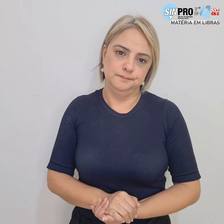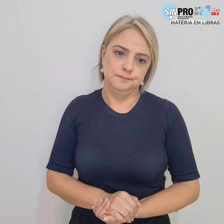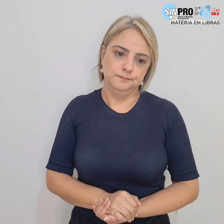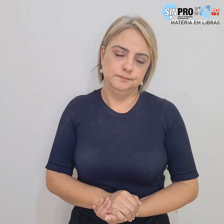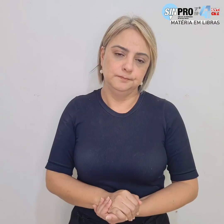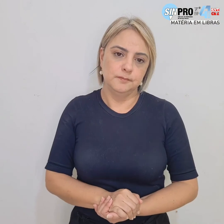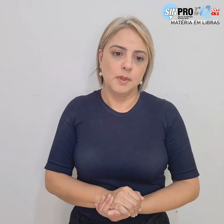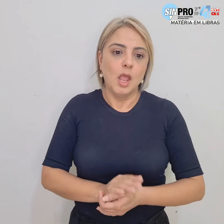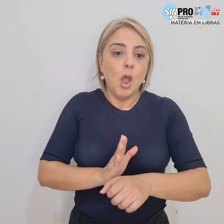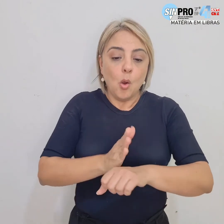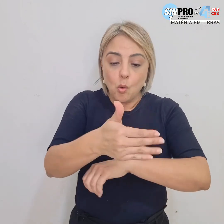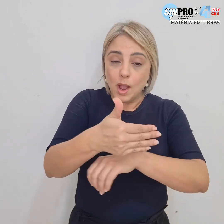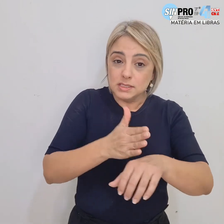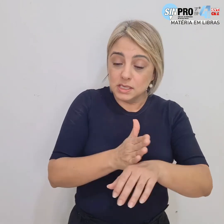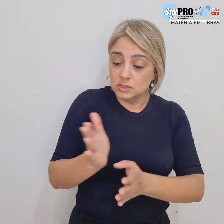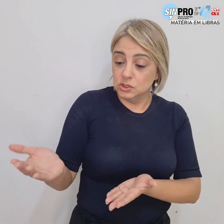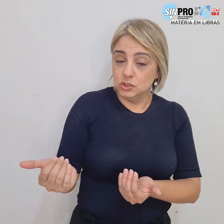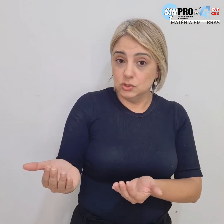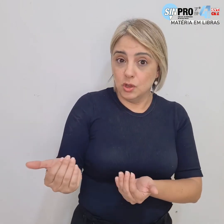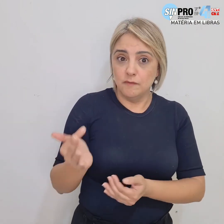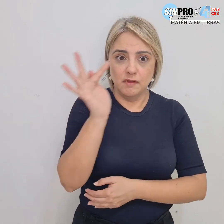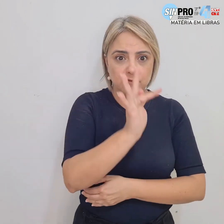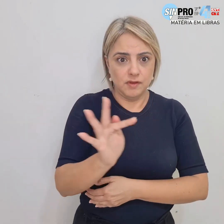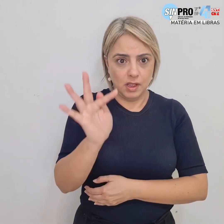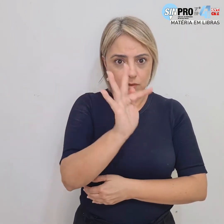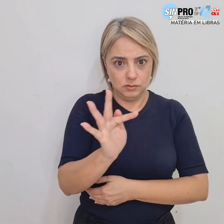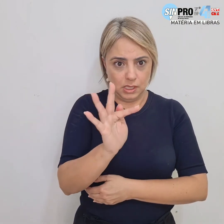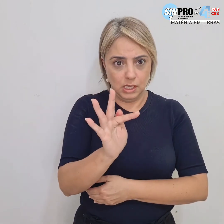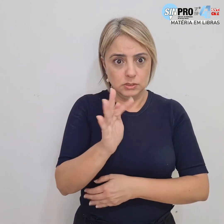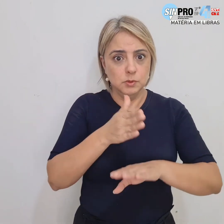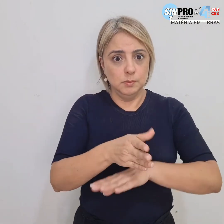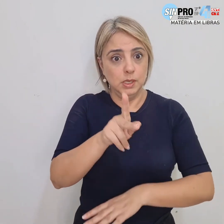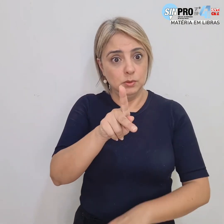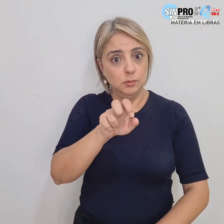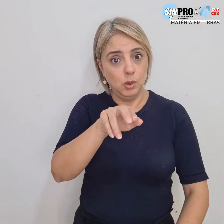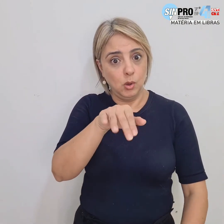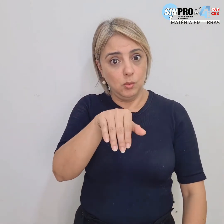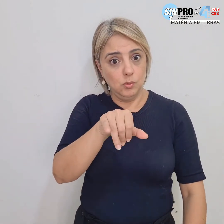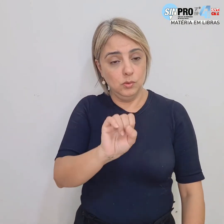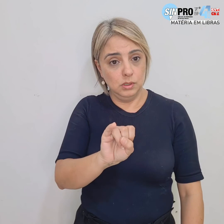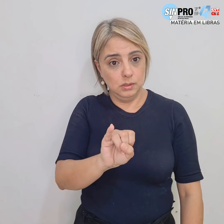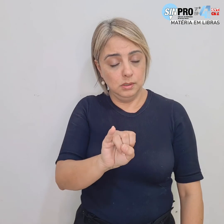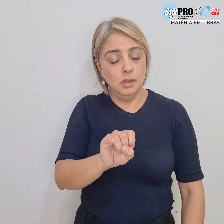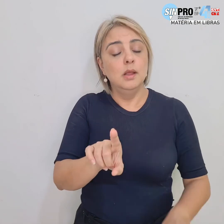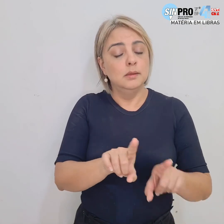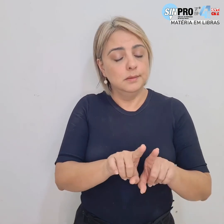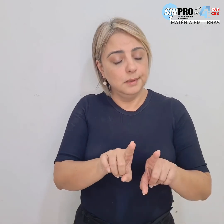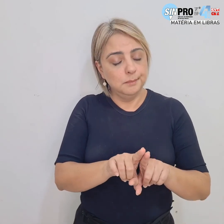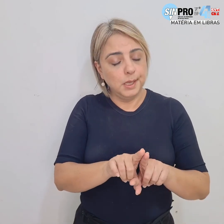O acesso de jovens às universidades por meio do ProUni também será prejudicado,